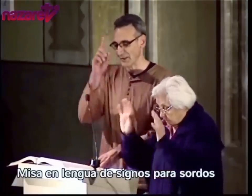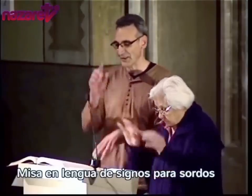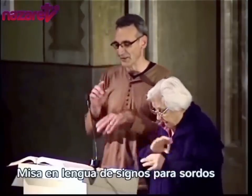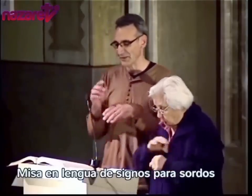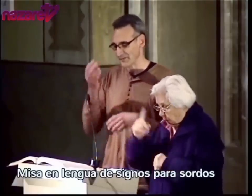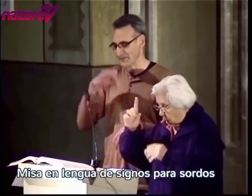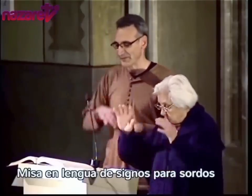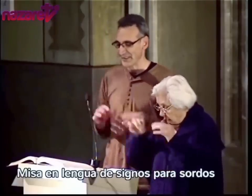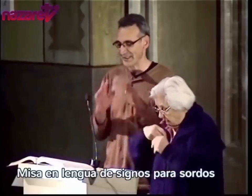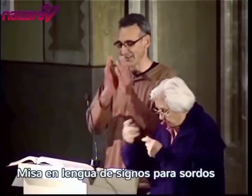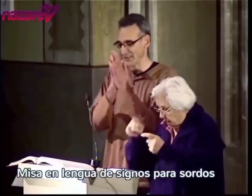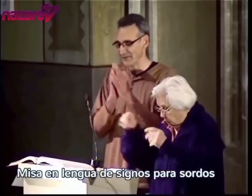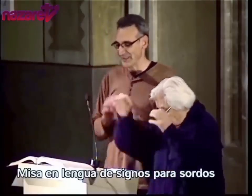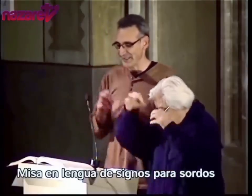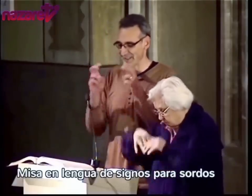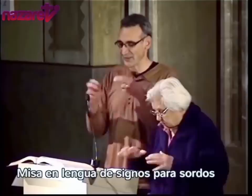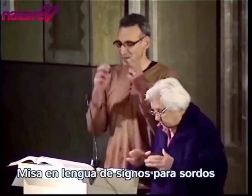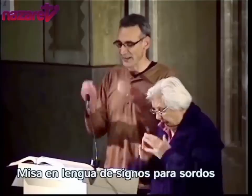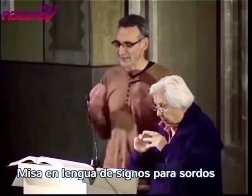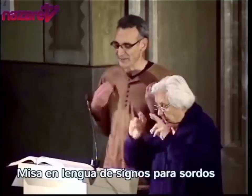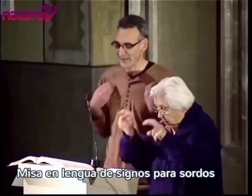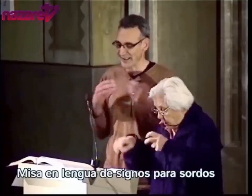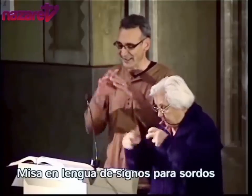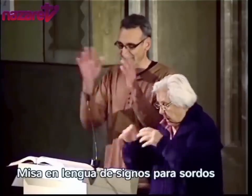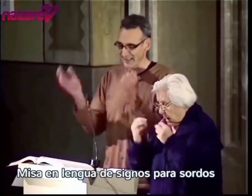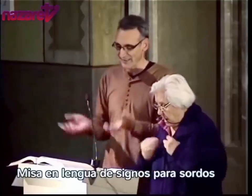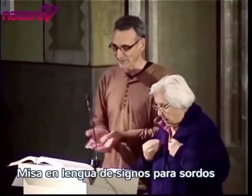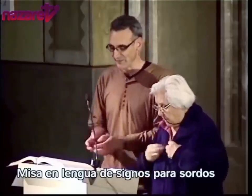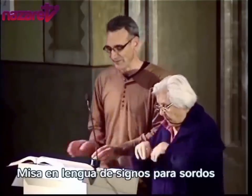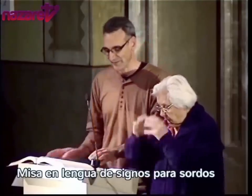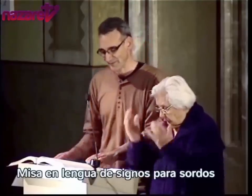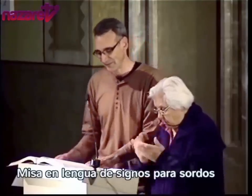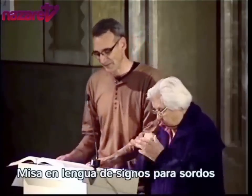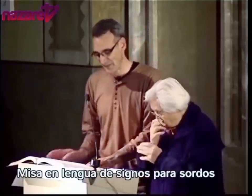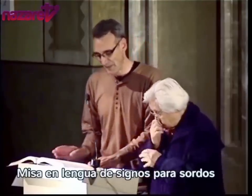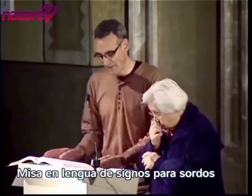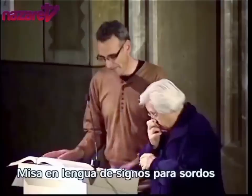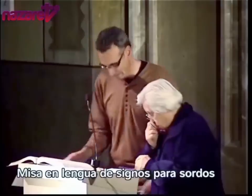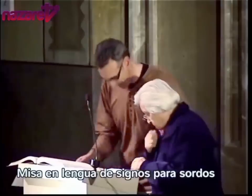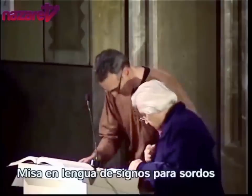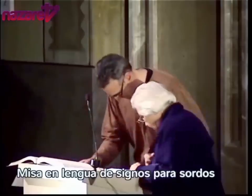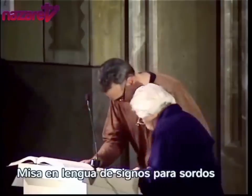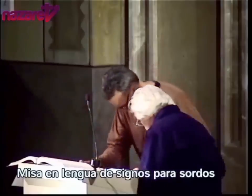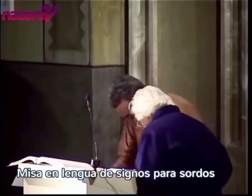Envía tu Espíritu, Señor, y renueva la faz de la tierra.